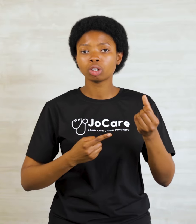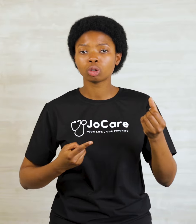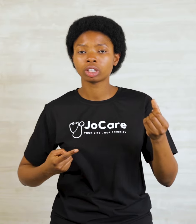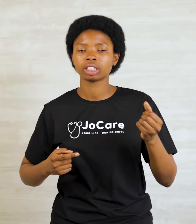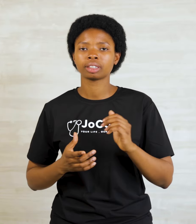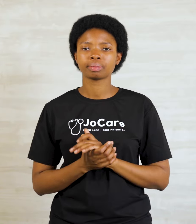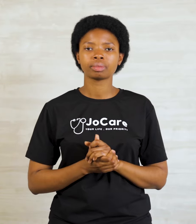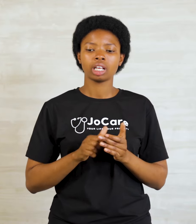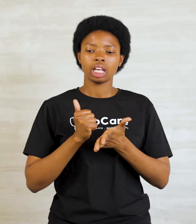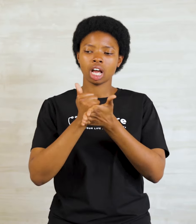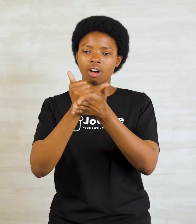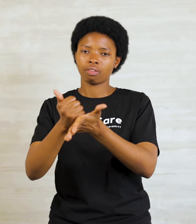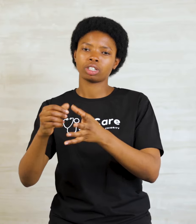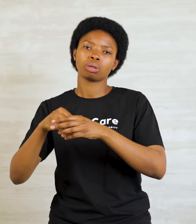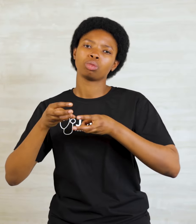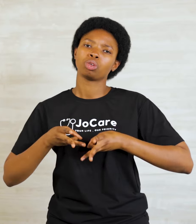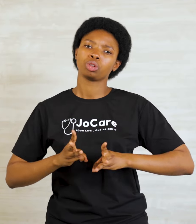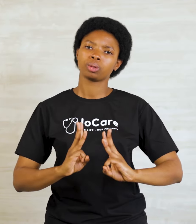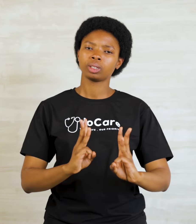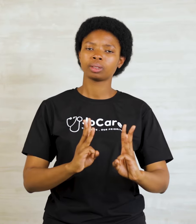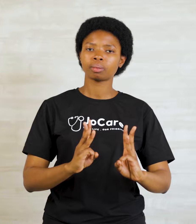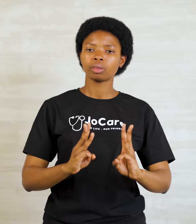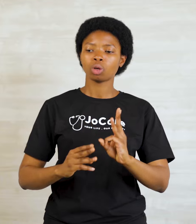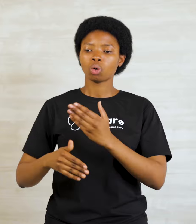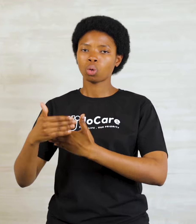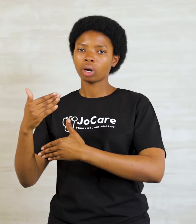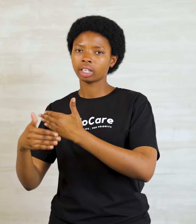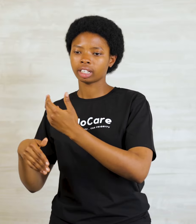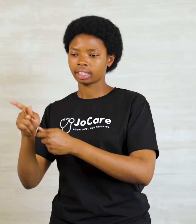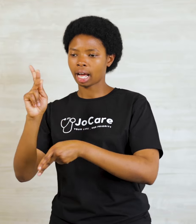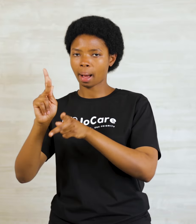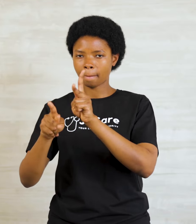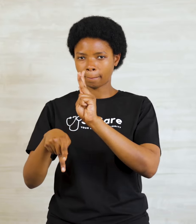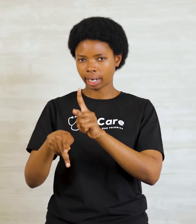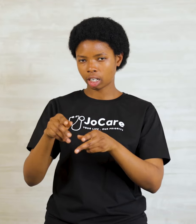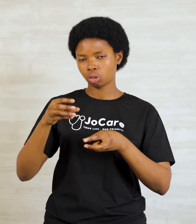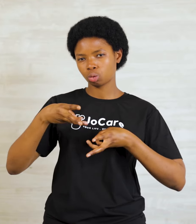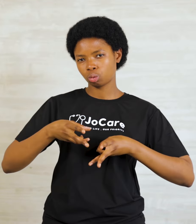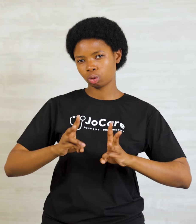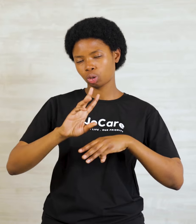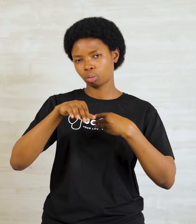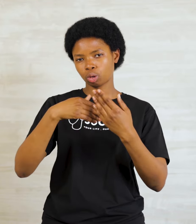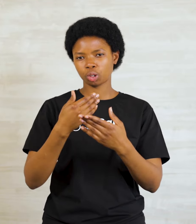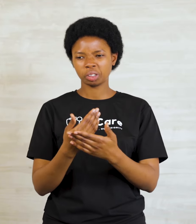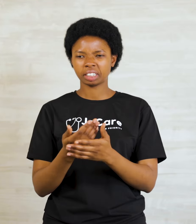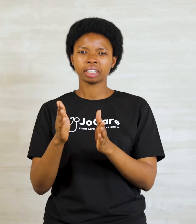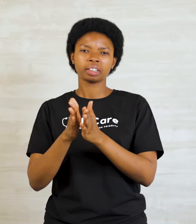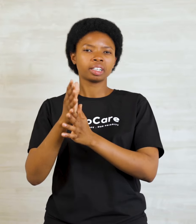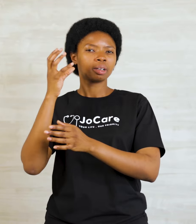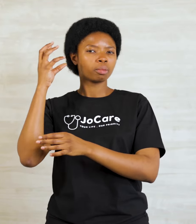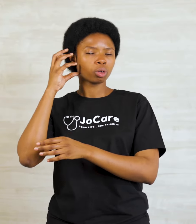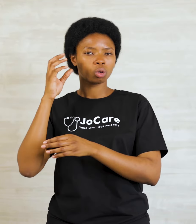yafasha mu buryo bwo kwegereza abantu uburyo bwose n'amakuru ahagije